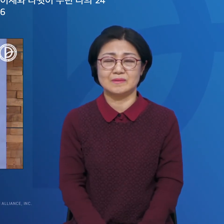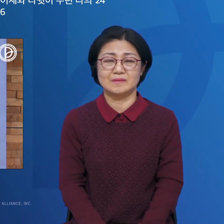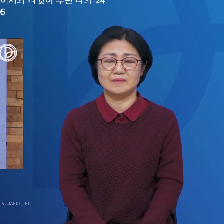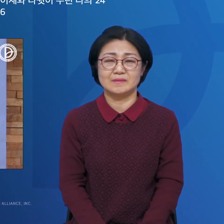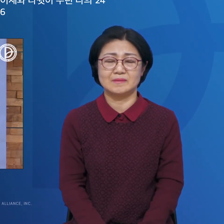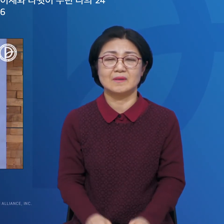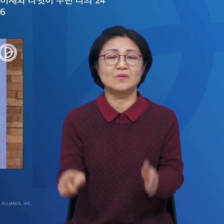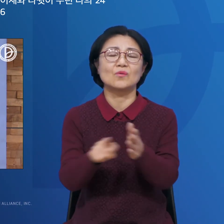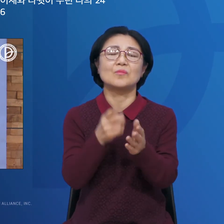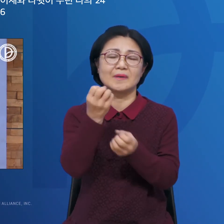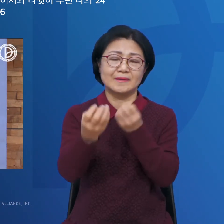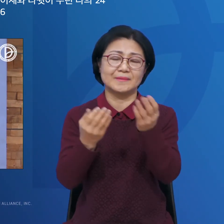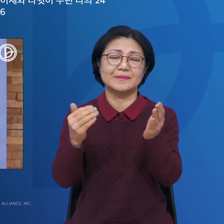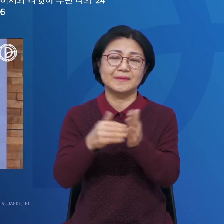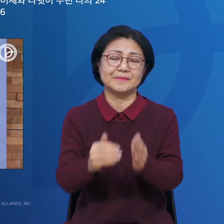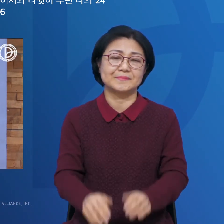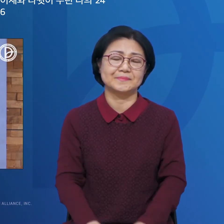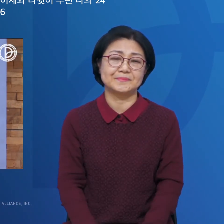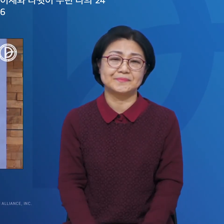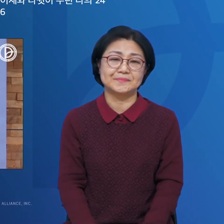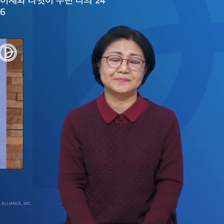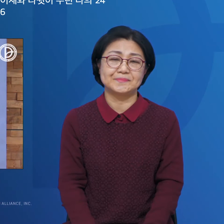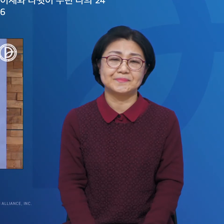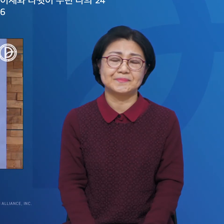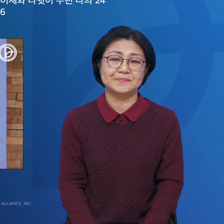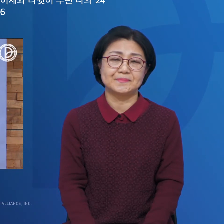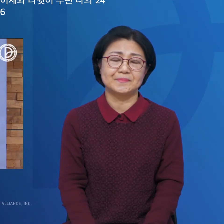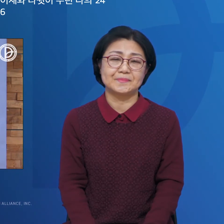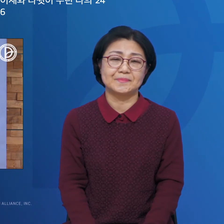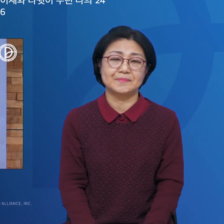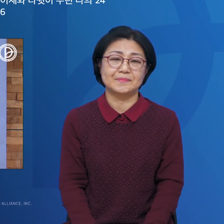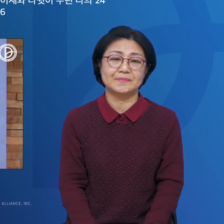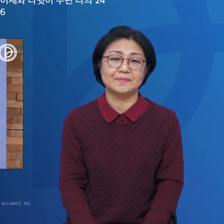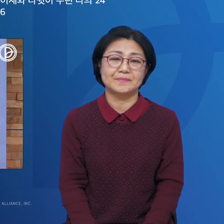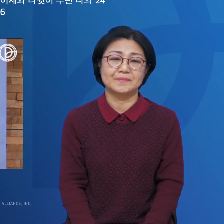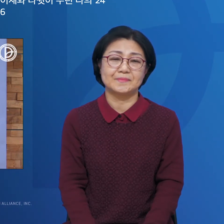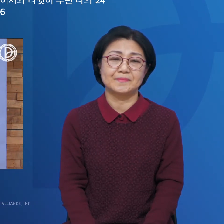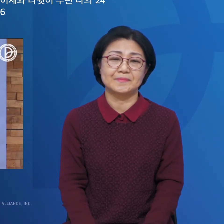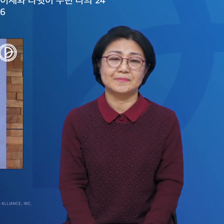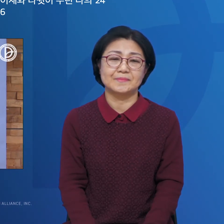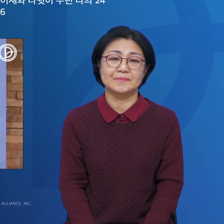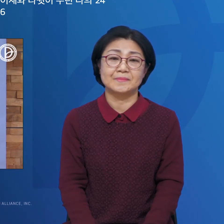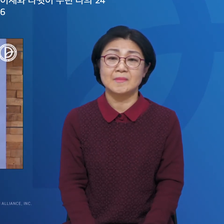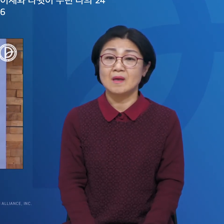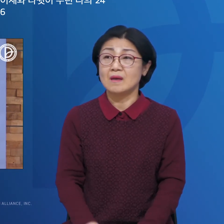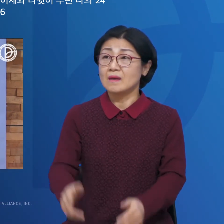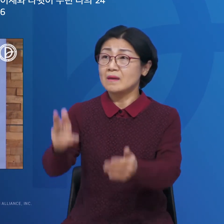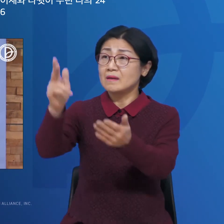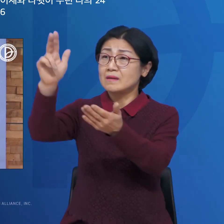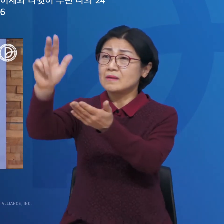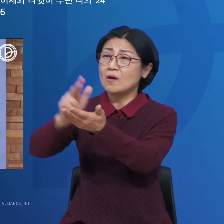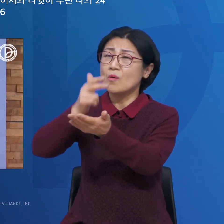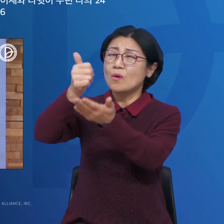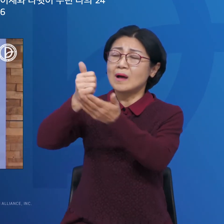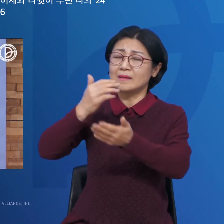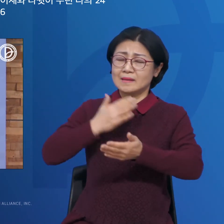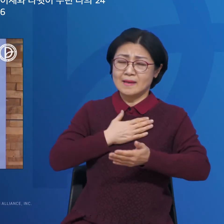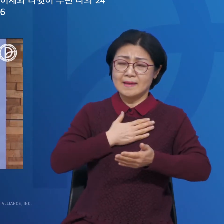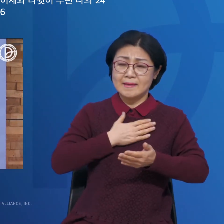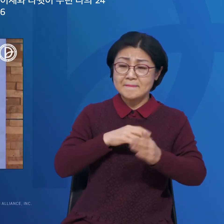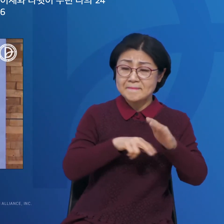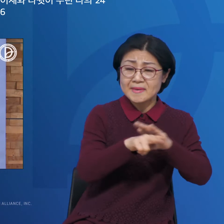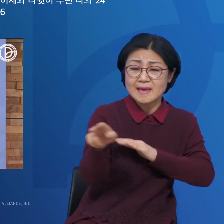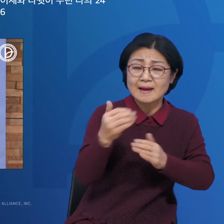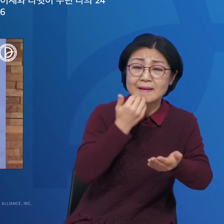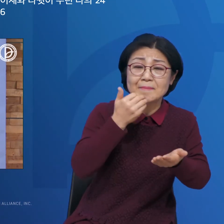어떨 때는 여호와가 나의 피할 바위. And then sometimes they said that the Lord is my rock.